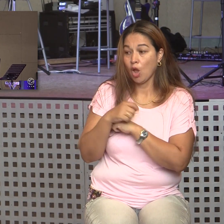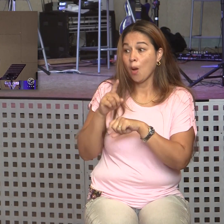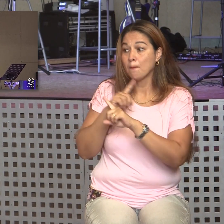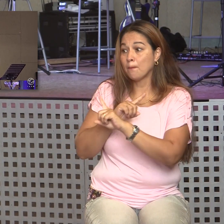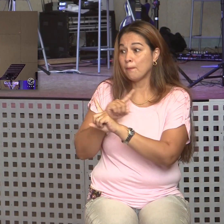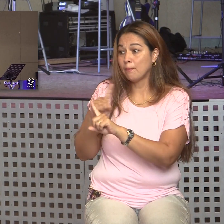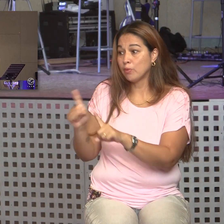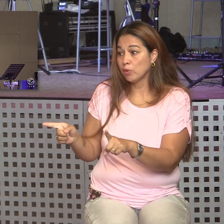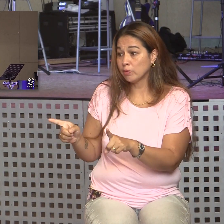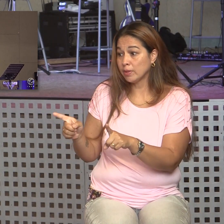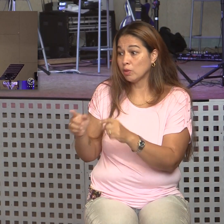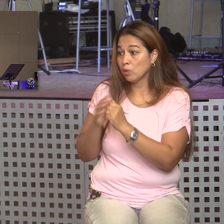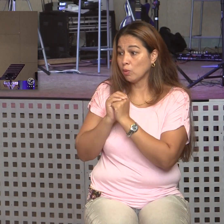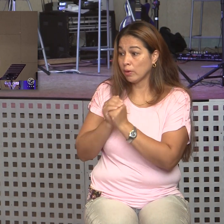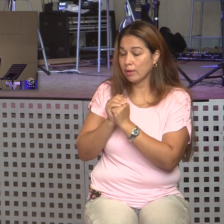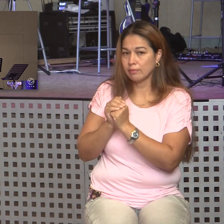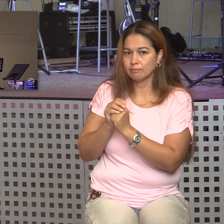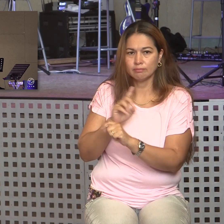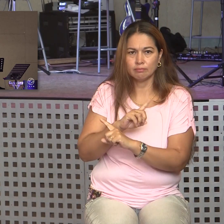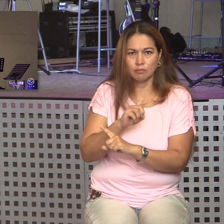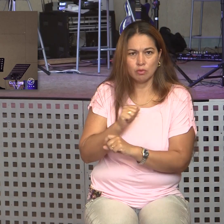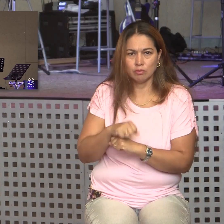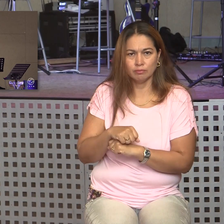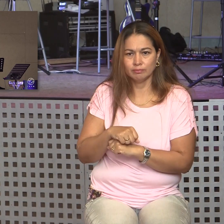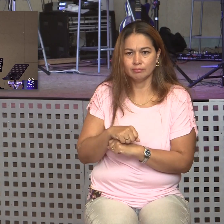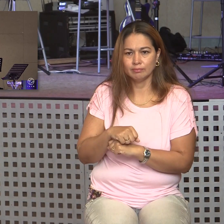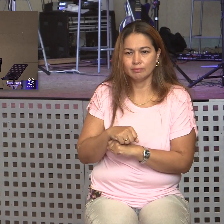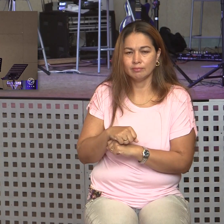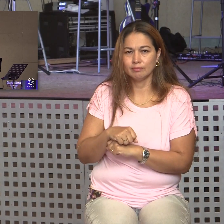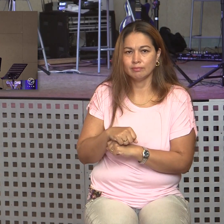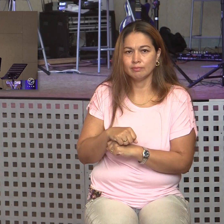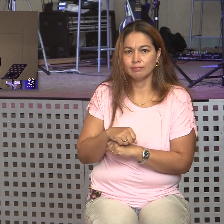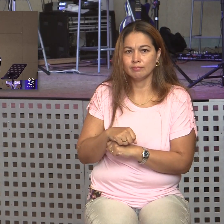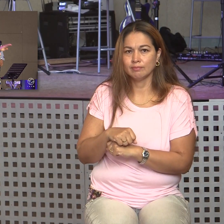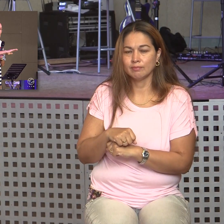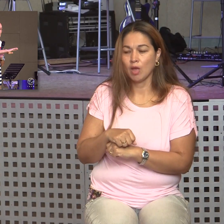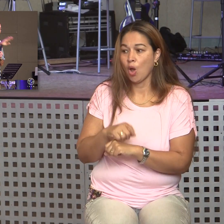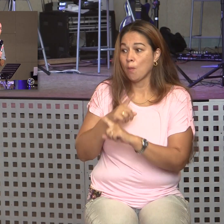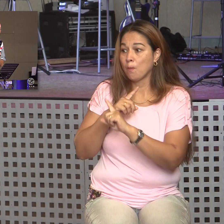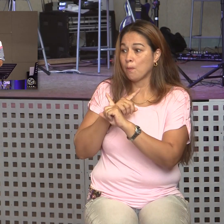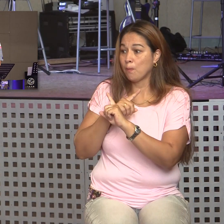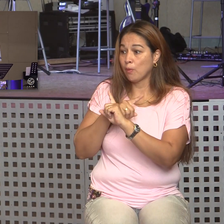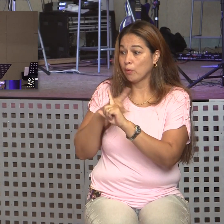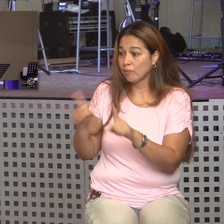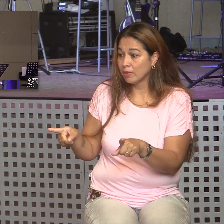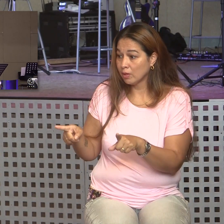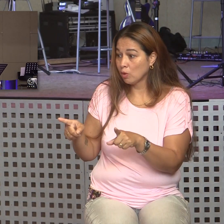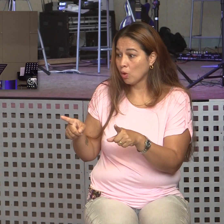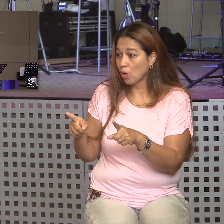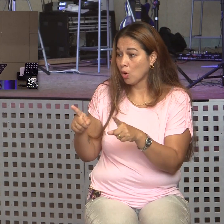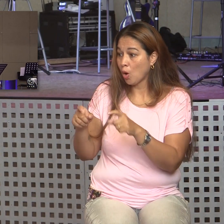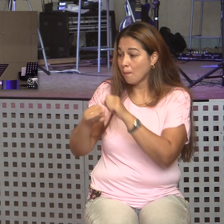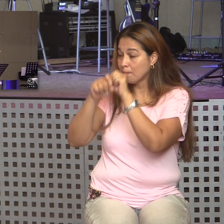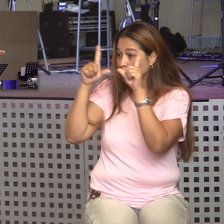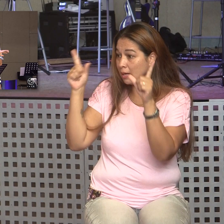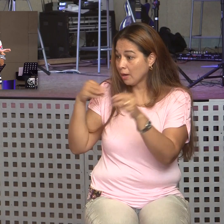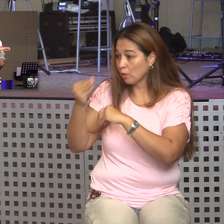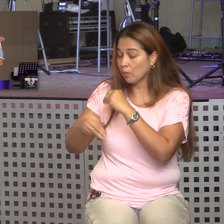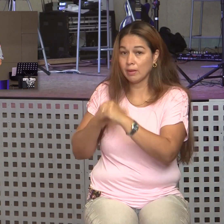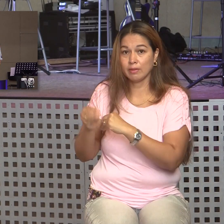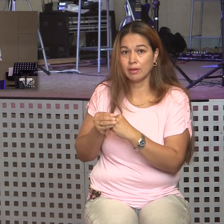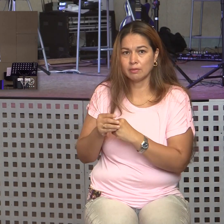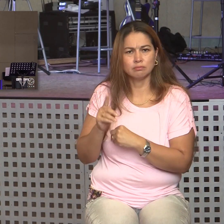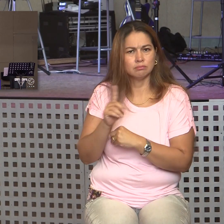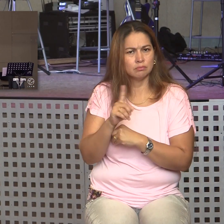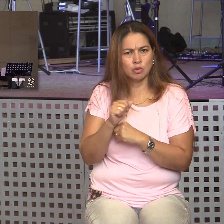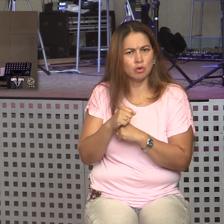Tampoco les prohíben que oren. No les dice no se os ocurra orar por nadie, no se os ocurra hacer ninguna